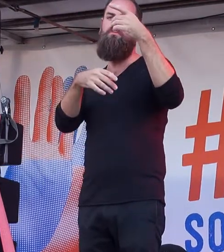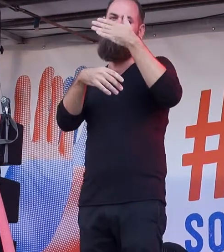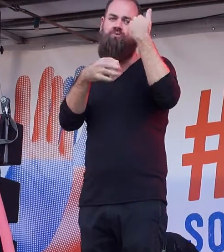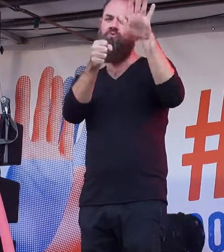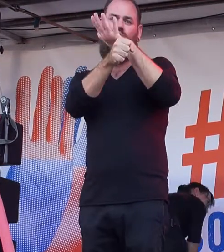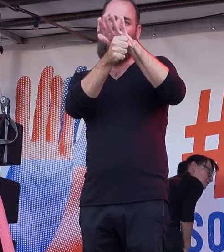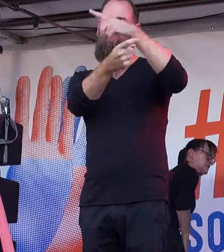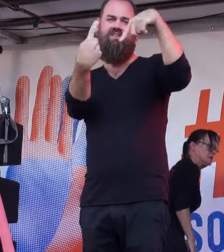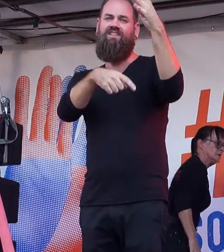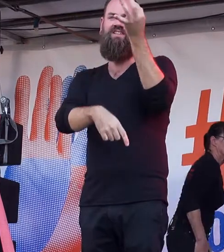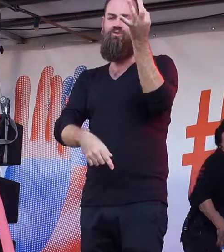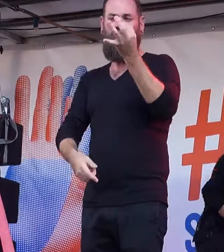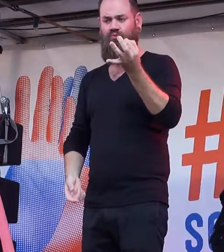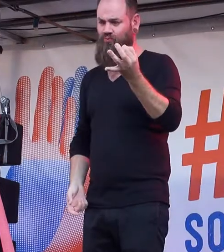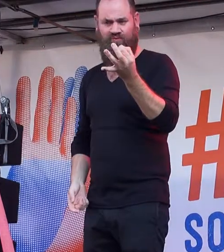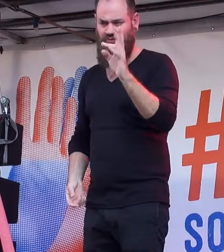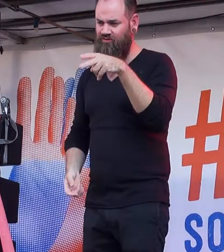ist.